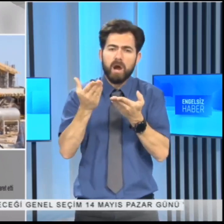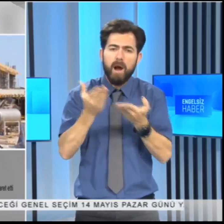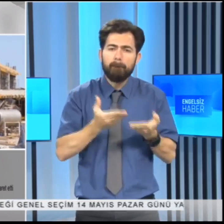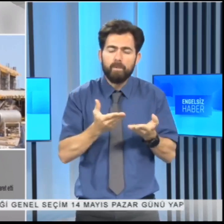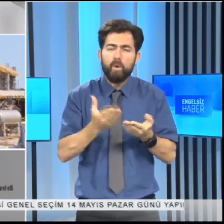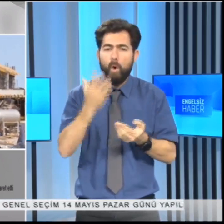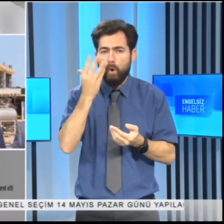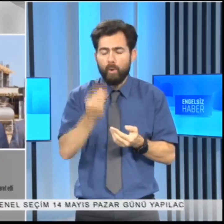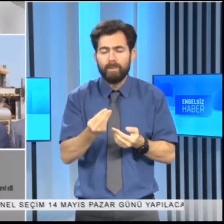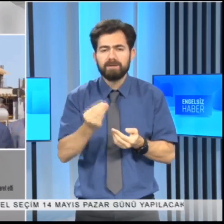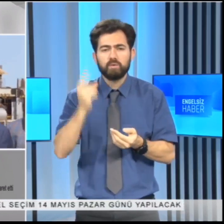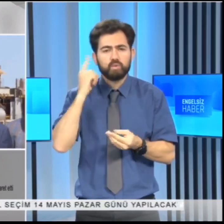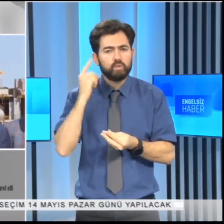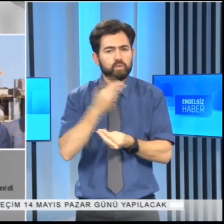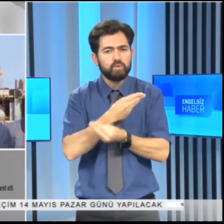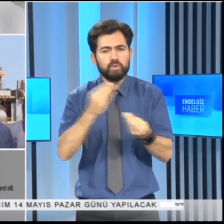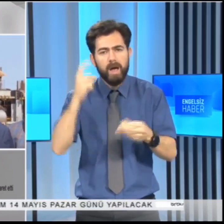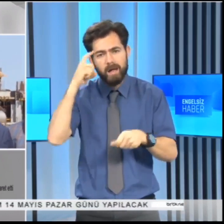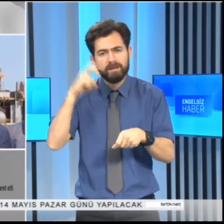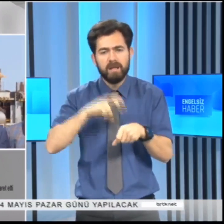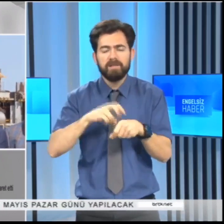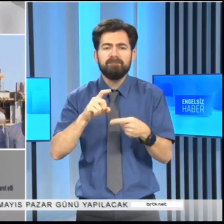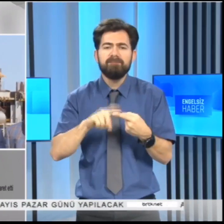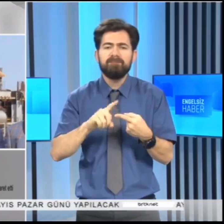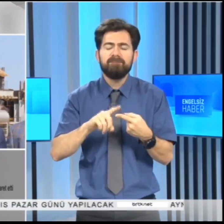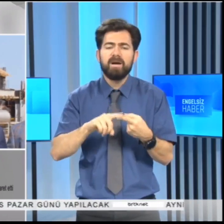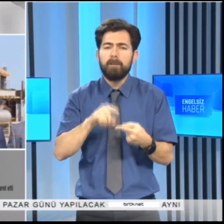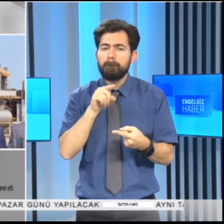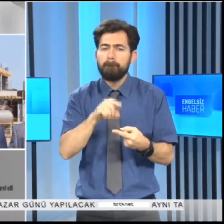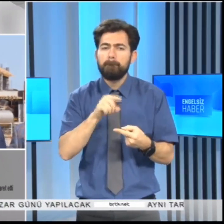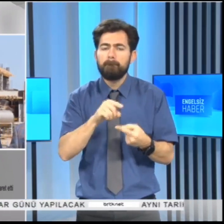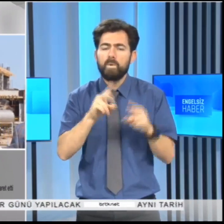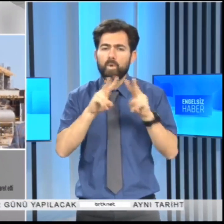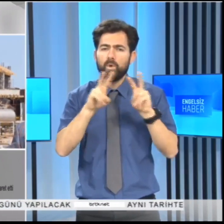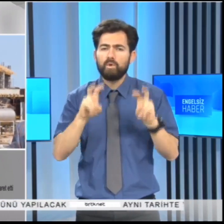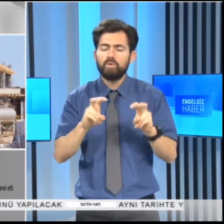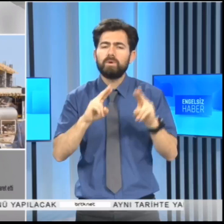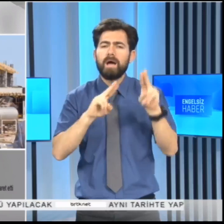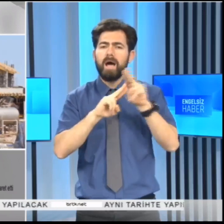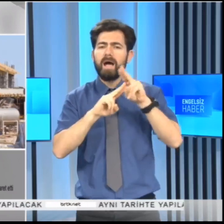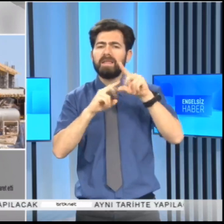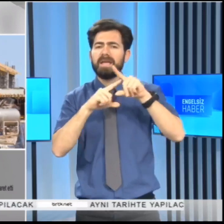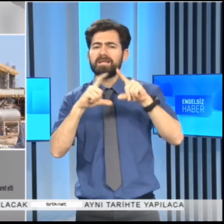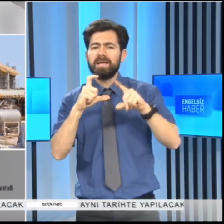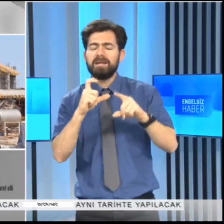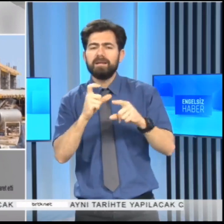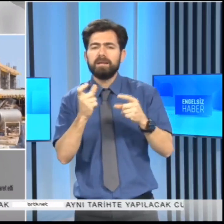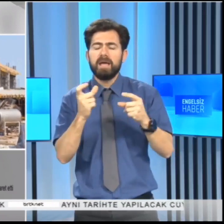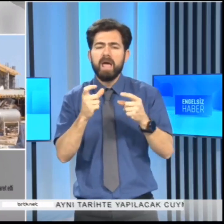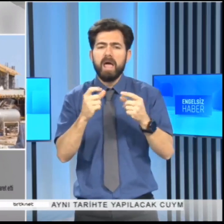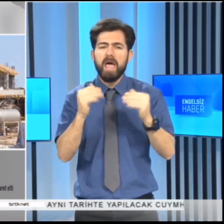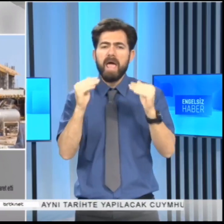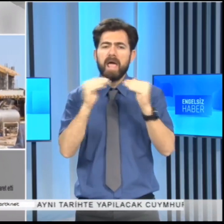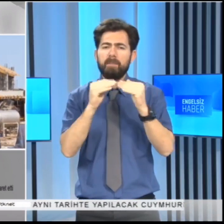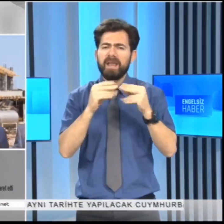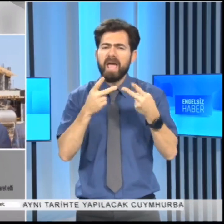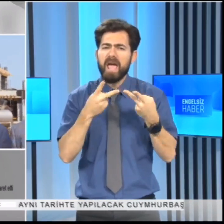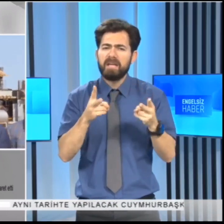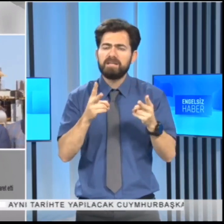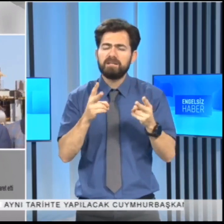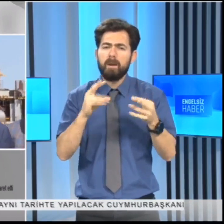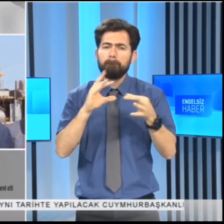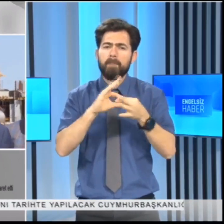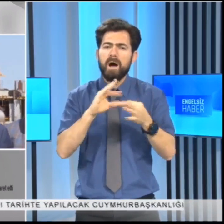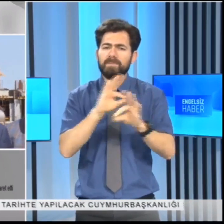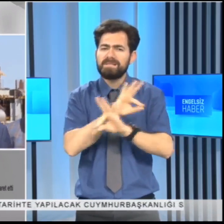çağrısını hatırlattı ve bu yapının Kuzey Kıbrıs Türk Cumhuriyeti'nin egemen, eşit, bağımsız ve